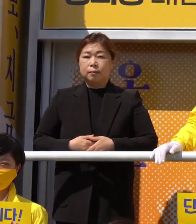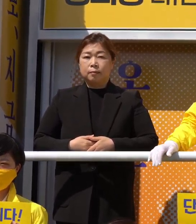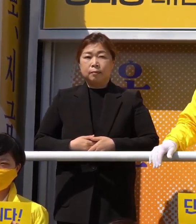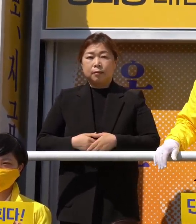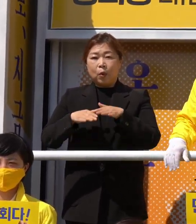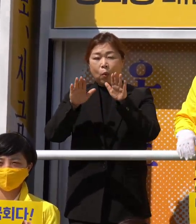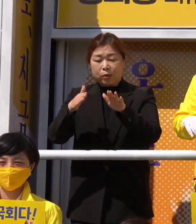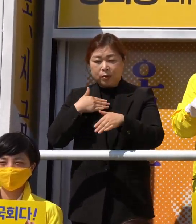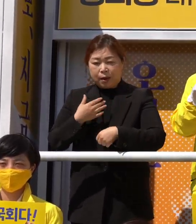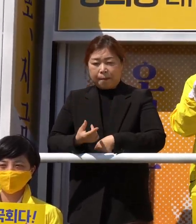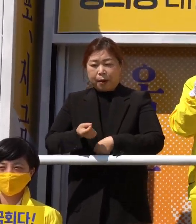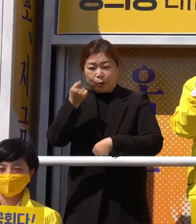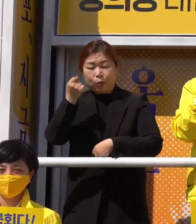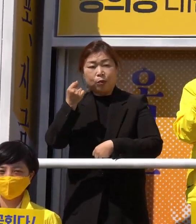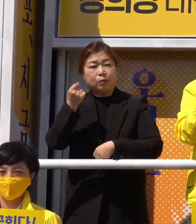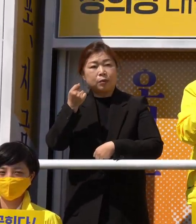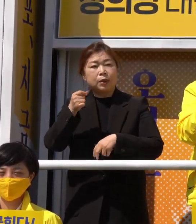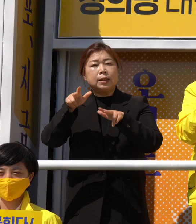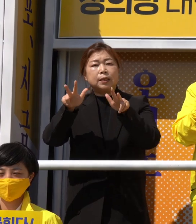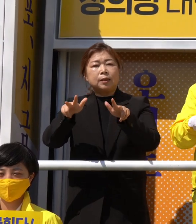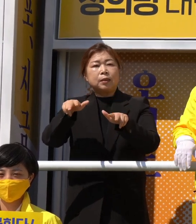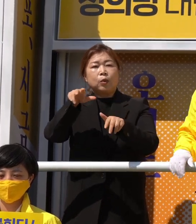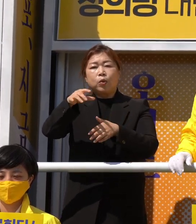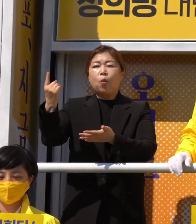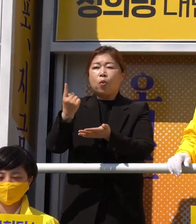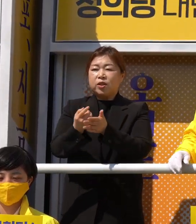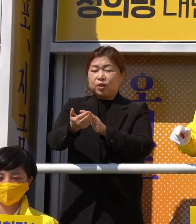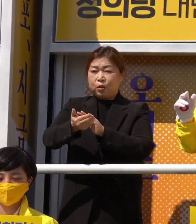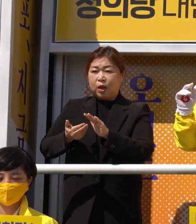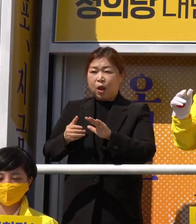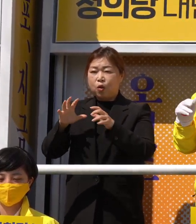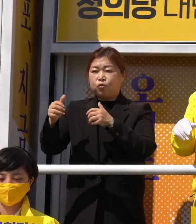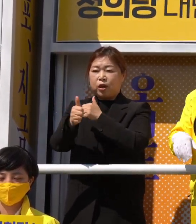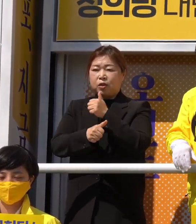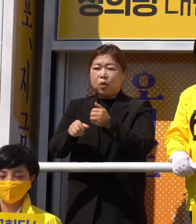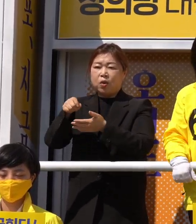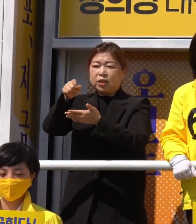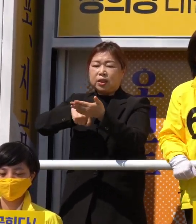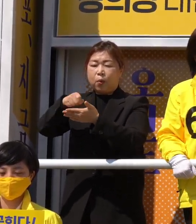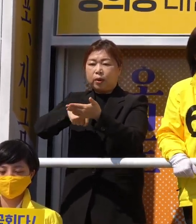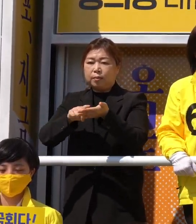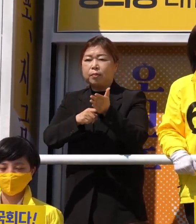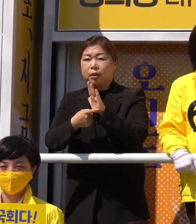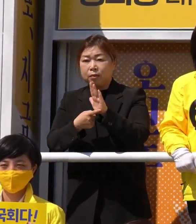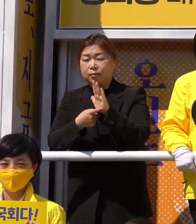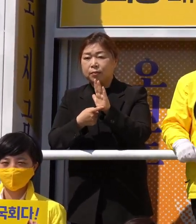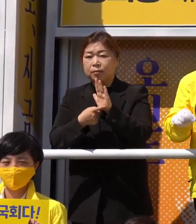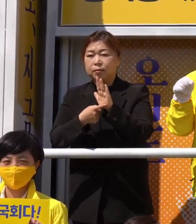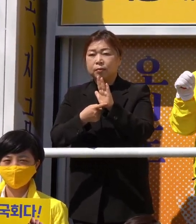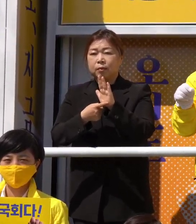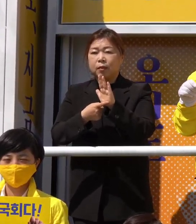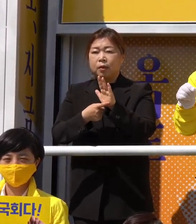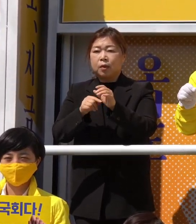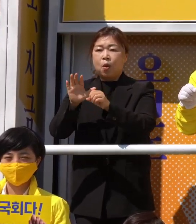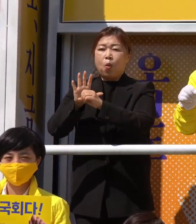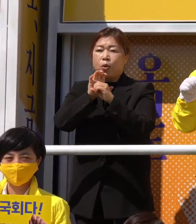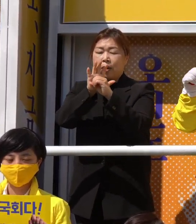오늘 저는 바로 이 자리에 오기 전에 국회에서 기자회견을 했습니다.